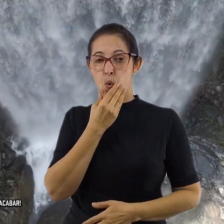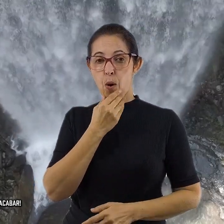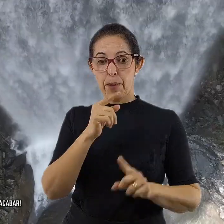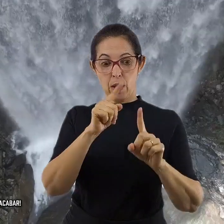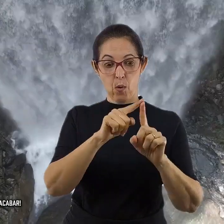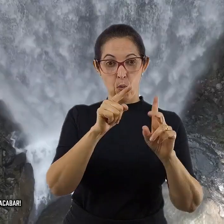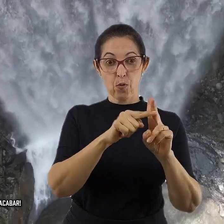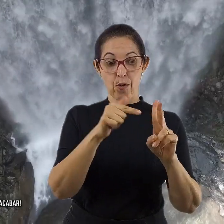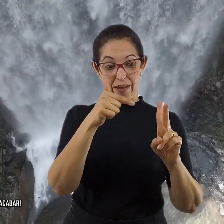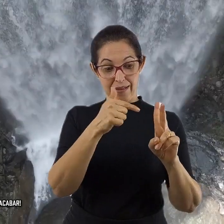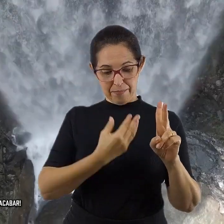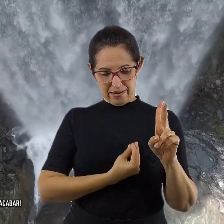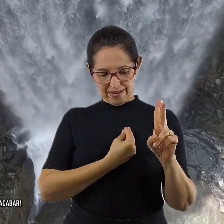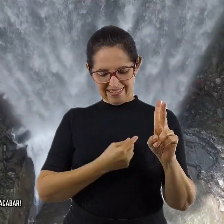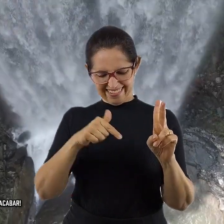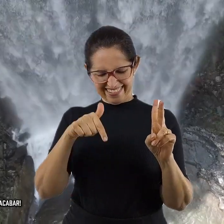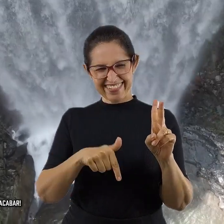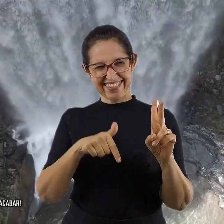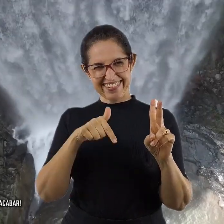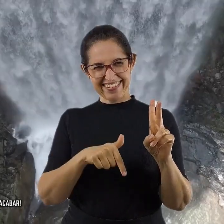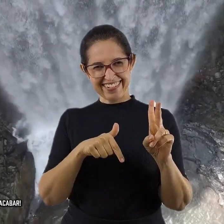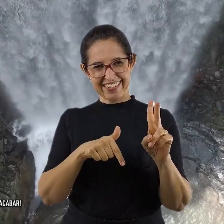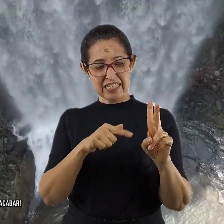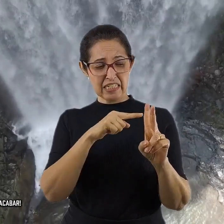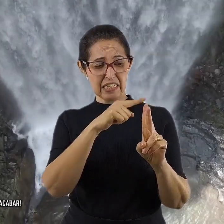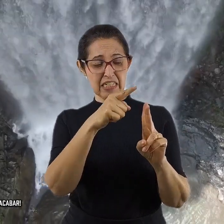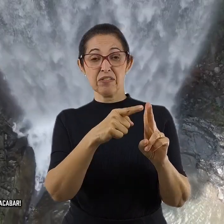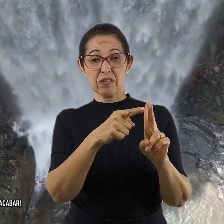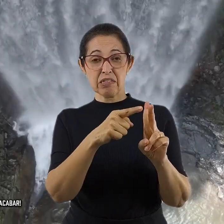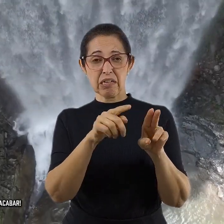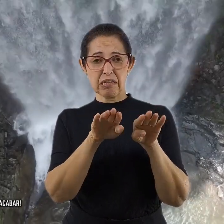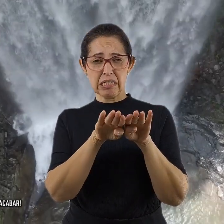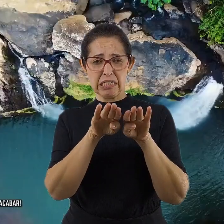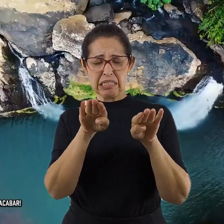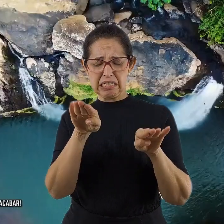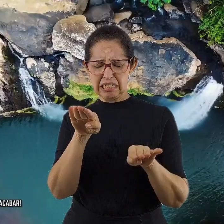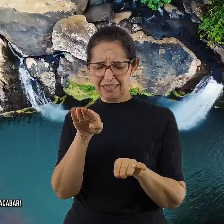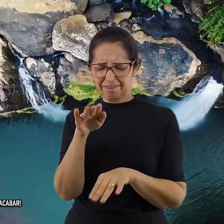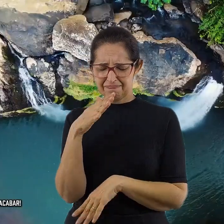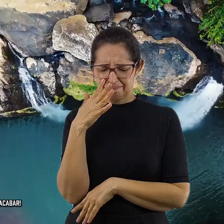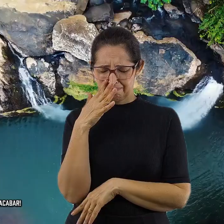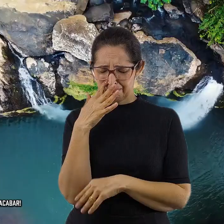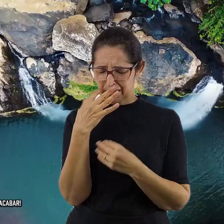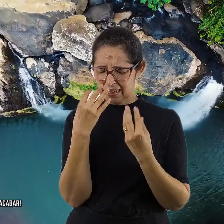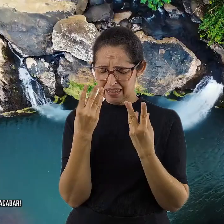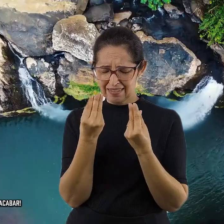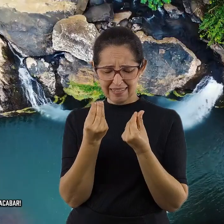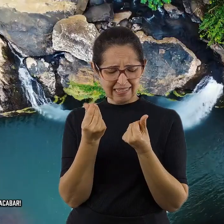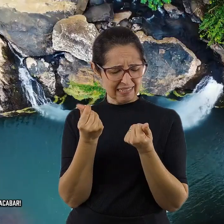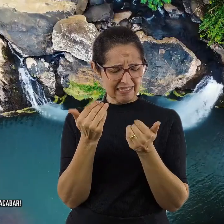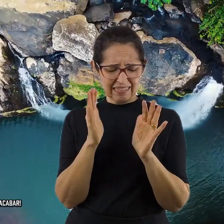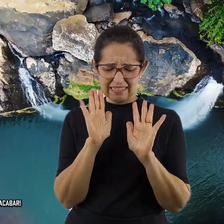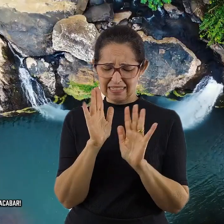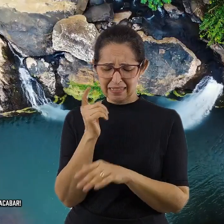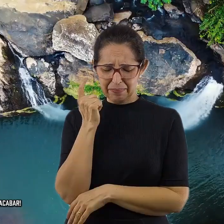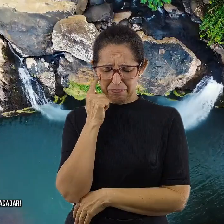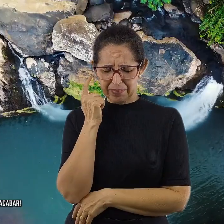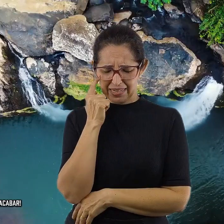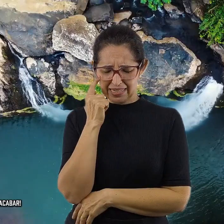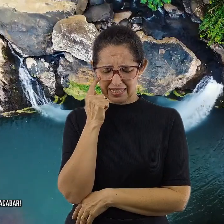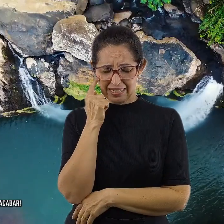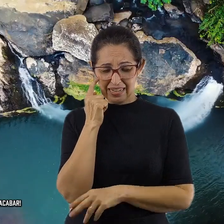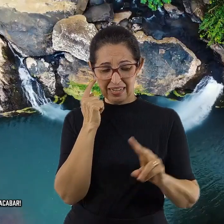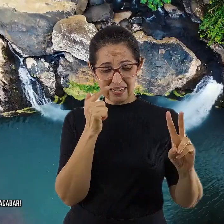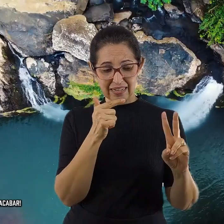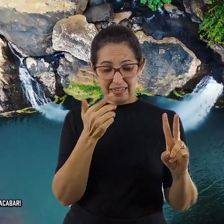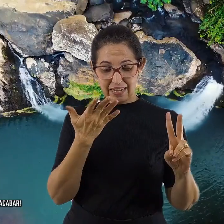entraram E lá raça cante cheio. se sentiram indignos Ola lá raça rai. e pensaram que eu nunca